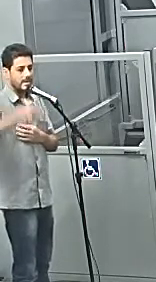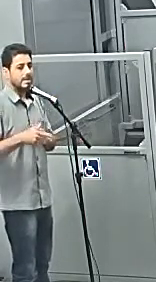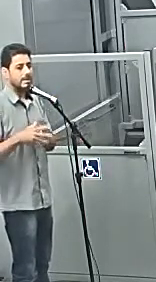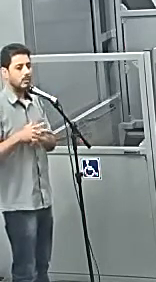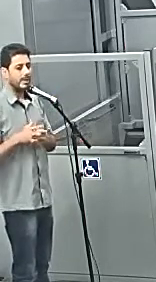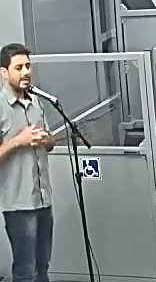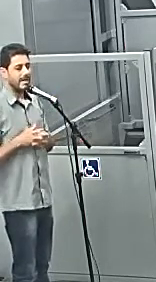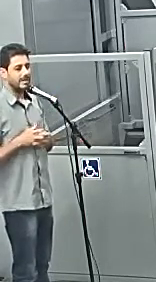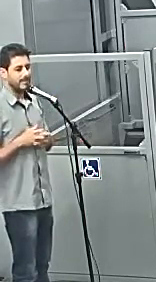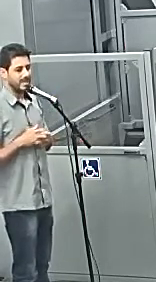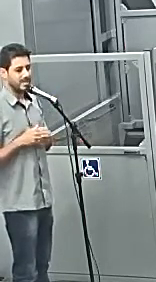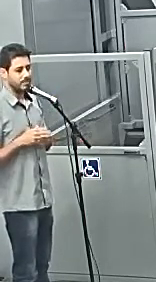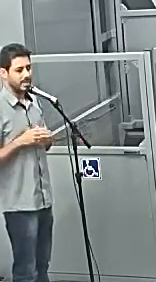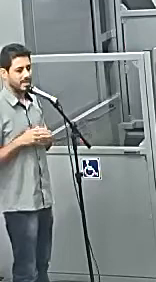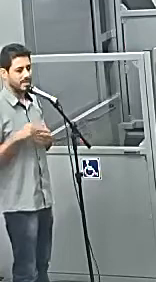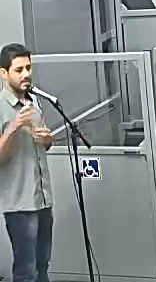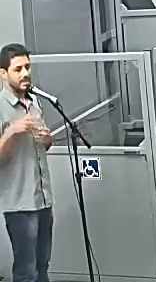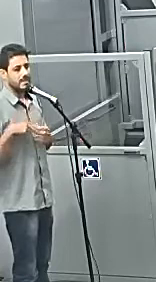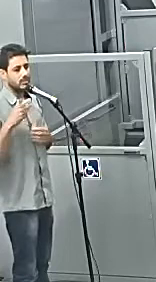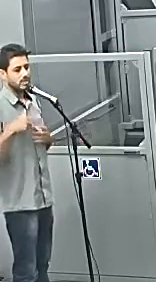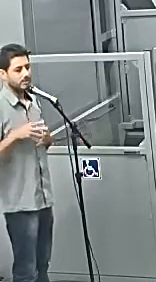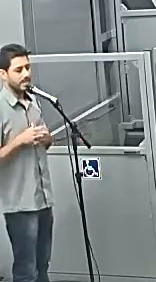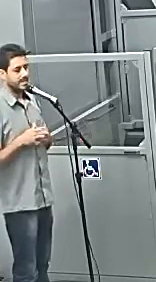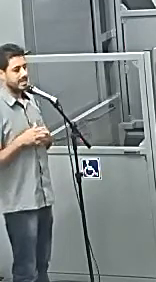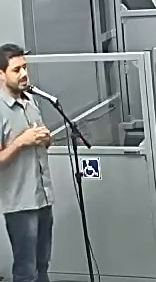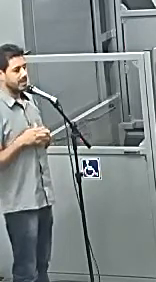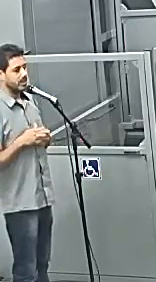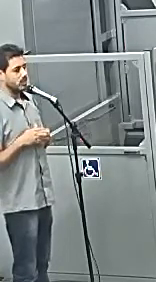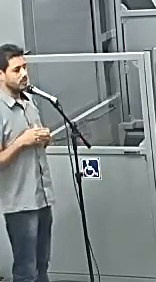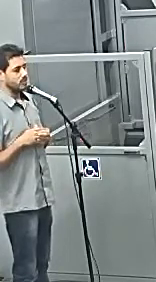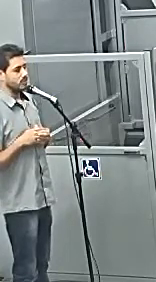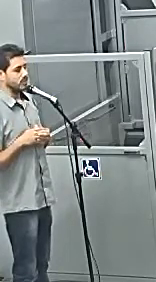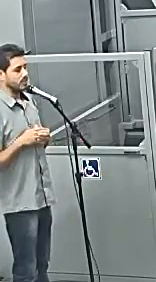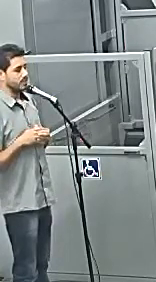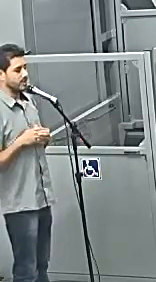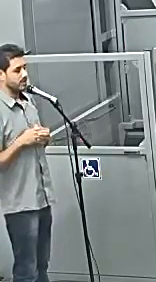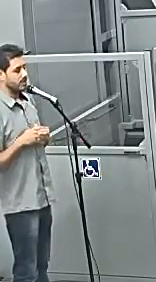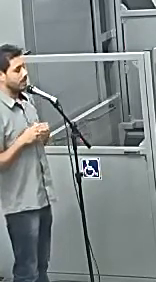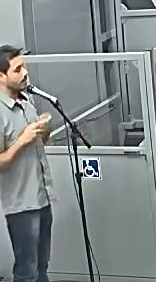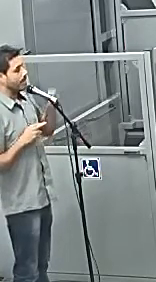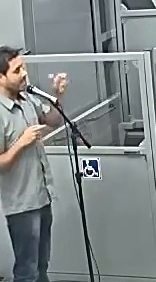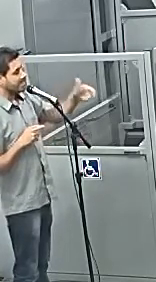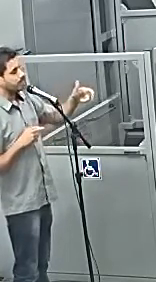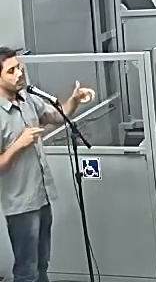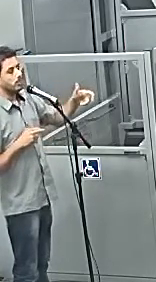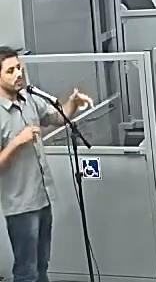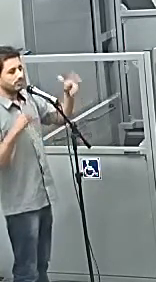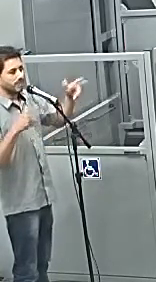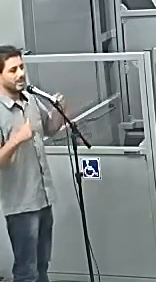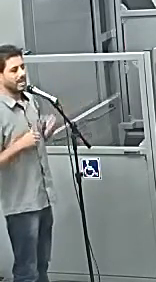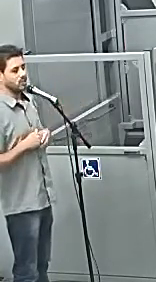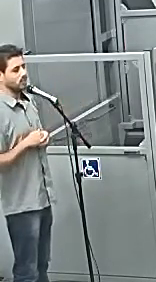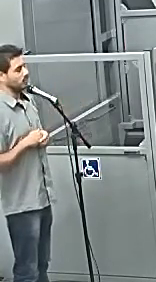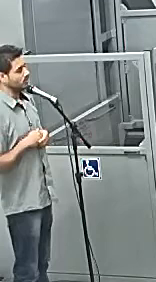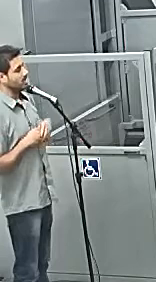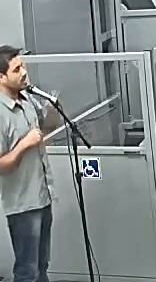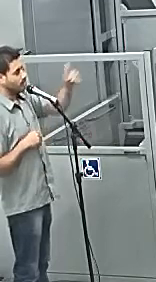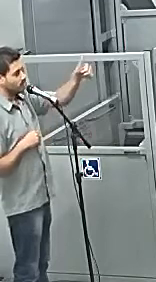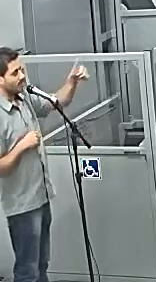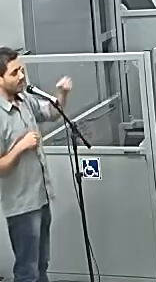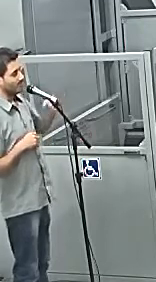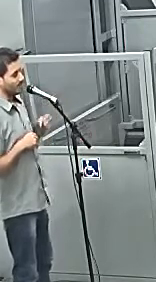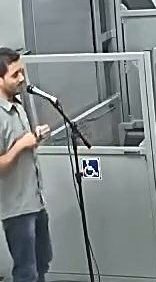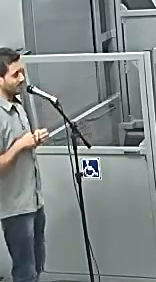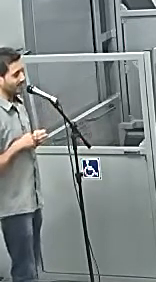e eu mandar também dos deputados e dos deputados que integram a comissão de direitos humanos para esse público vamos trabalhar junto